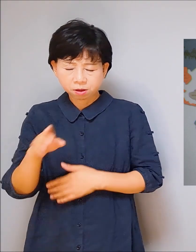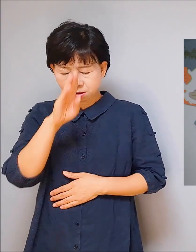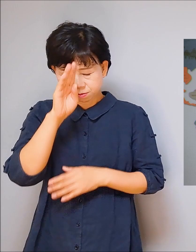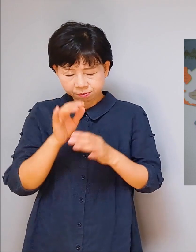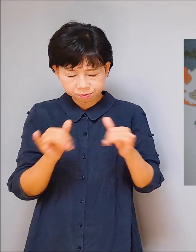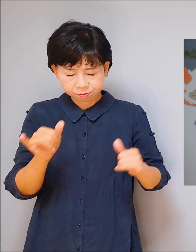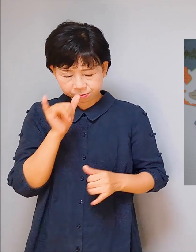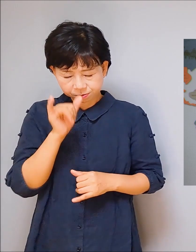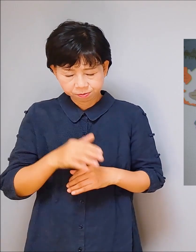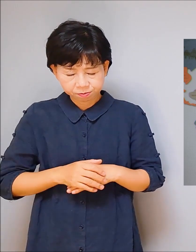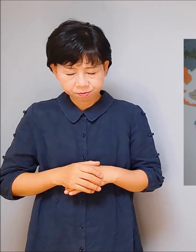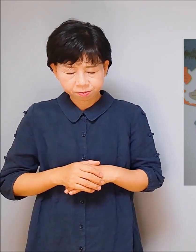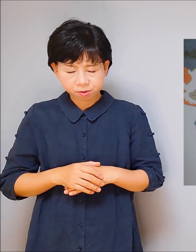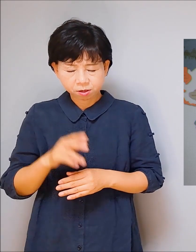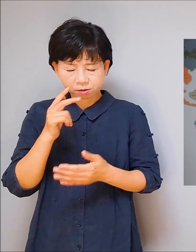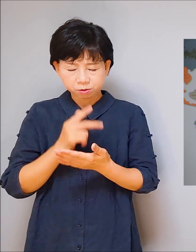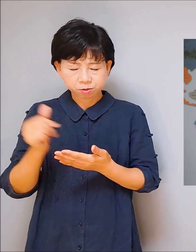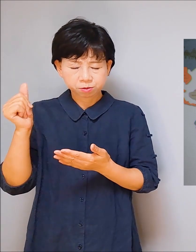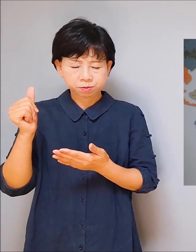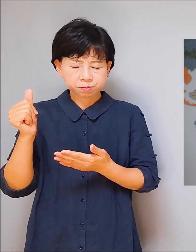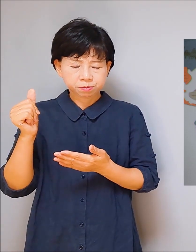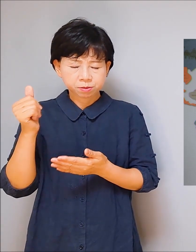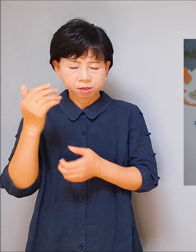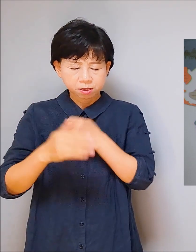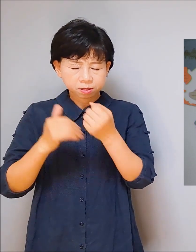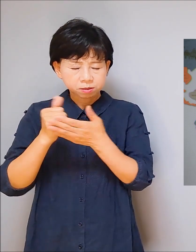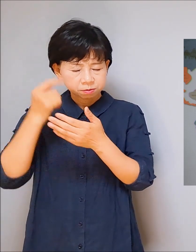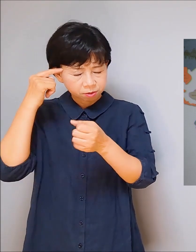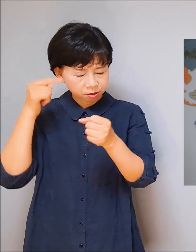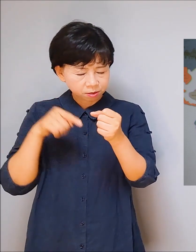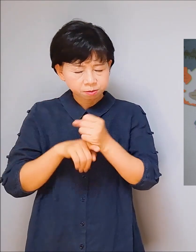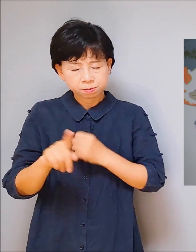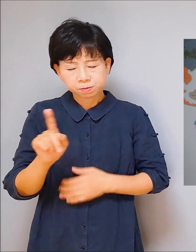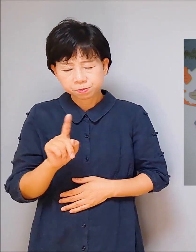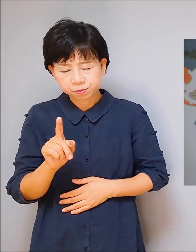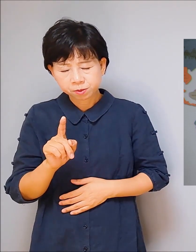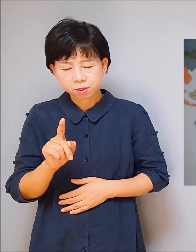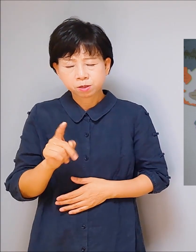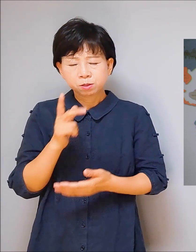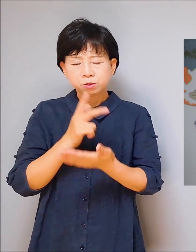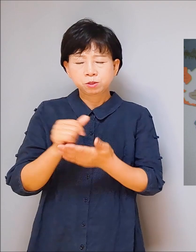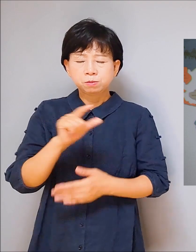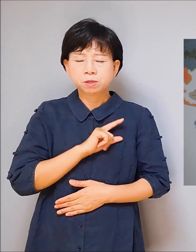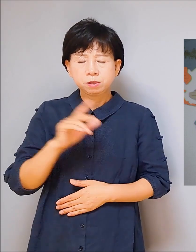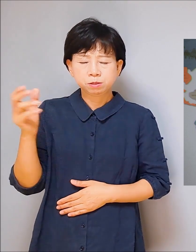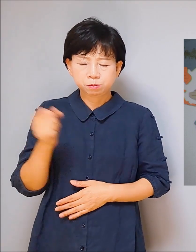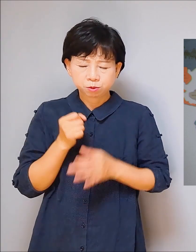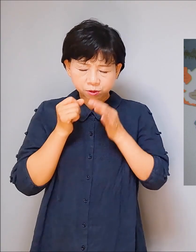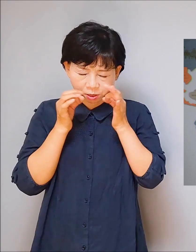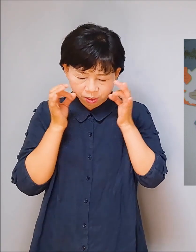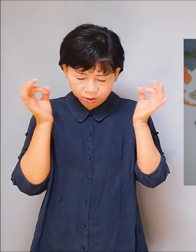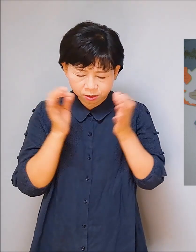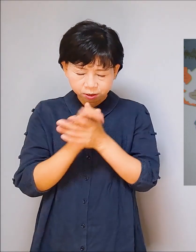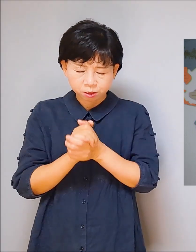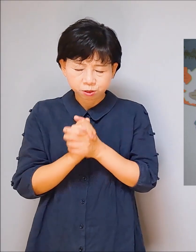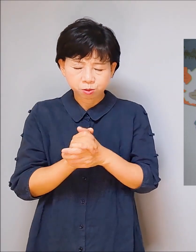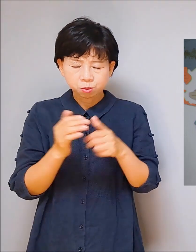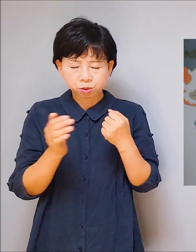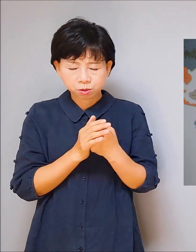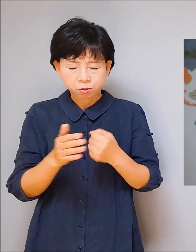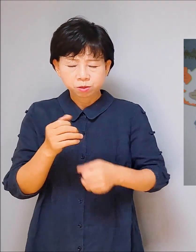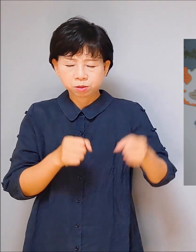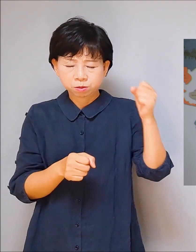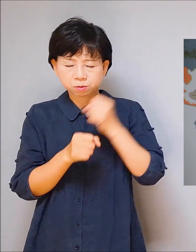분들 계십니다. 주여 하나님의 뜻이 어디 있는지요. 주님의 이름으로 간절히 기도하오니 회복될 줄